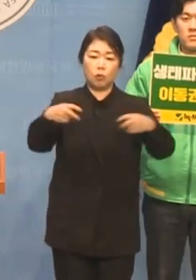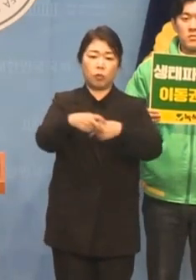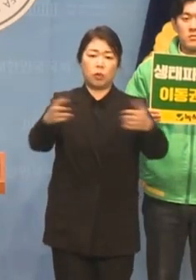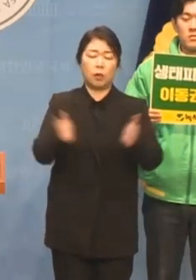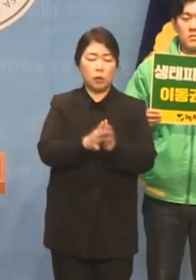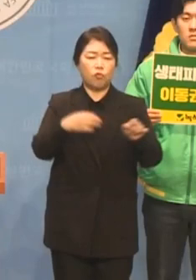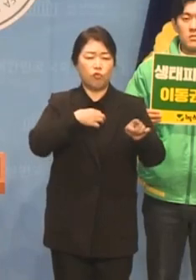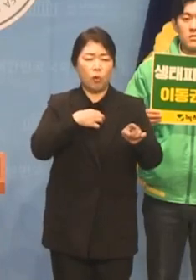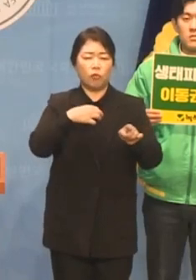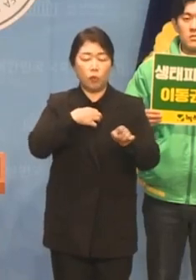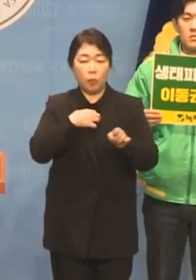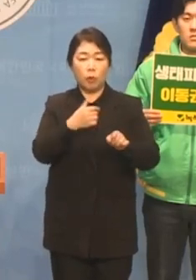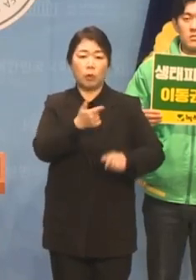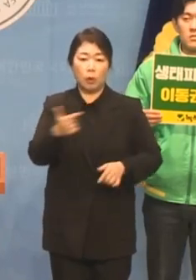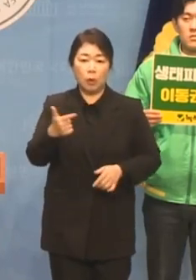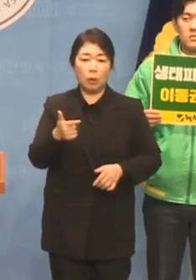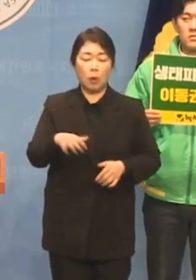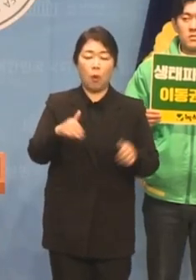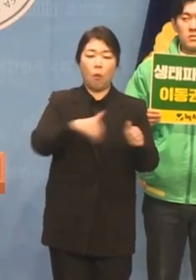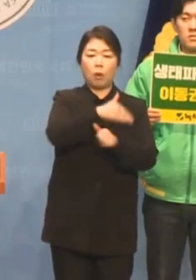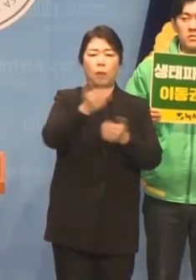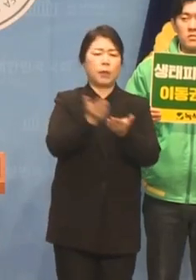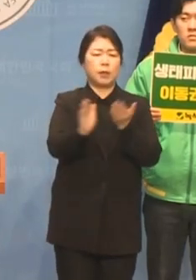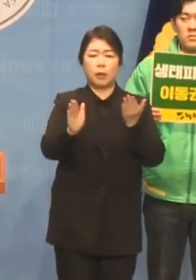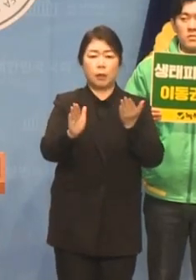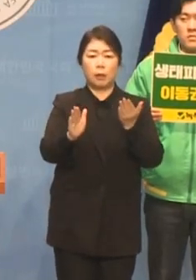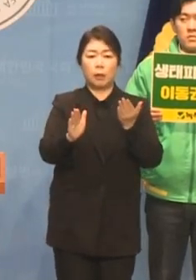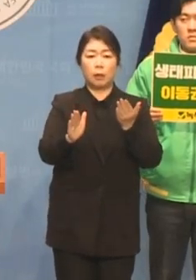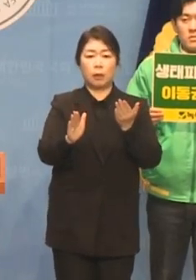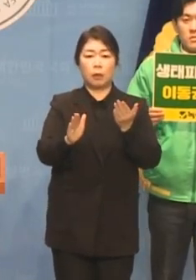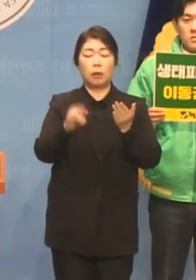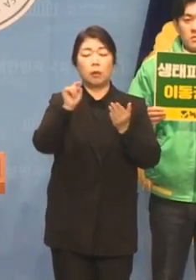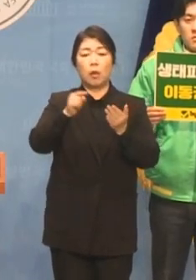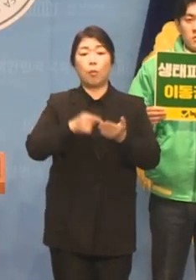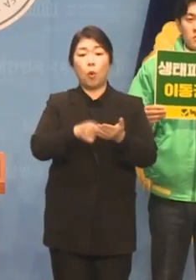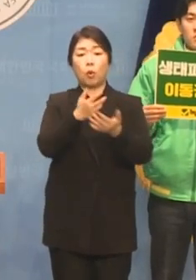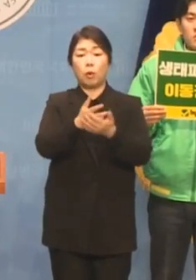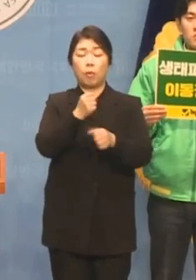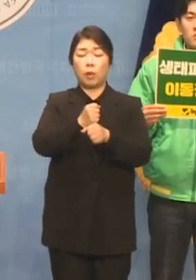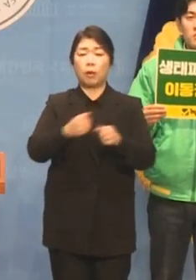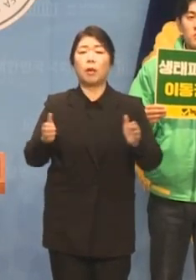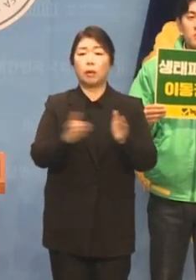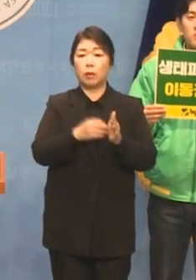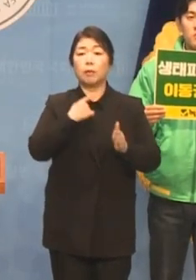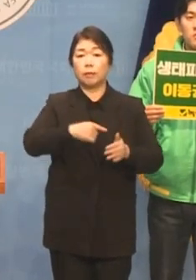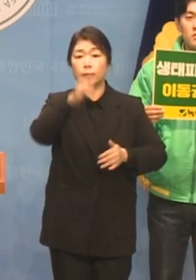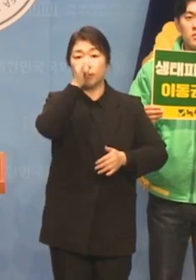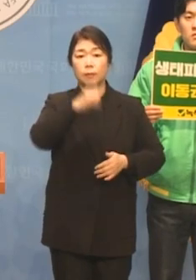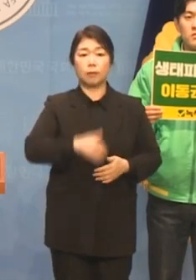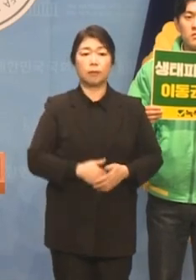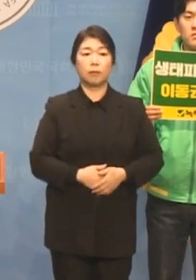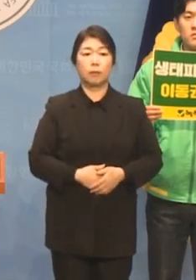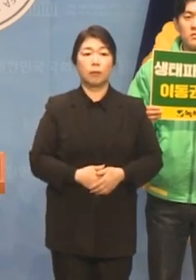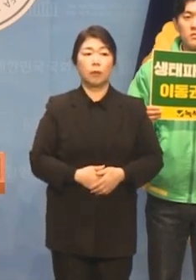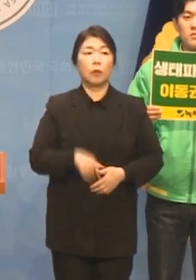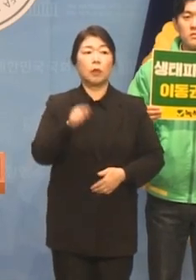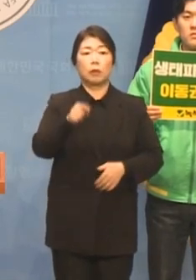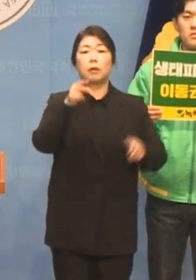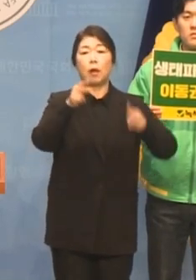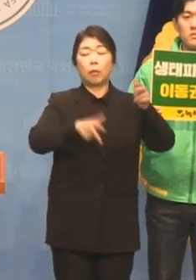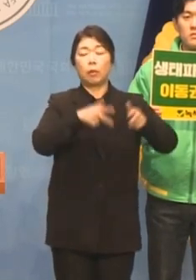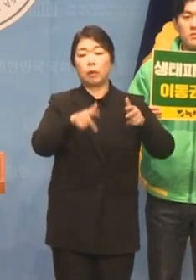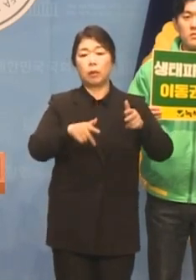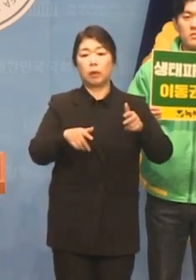그 위험성과 환경적 부적합성 내용이 담긴 보고서를 발표한 사업이었습니다이 사업은